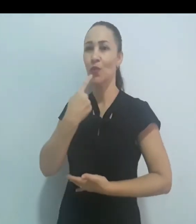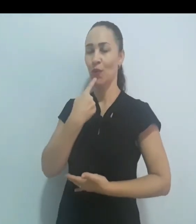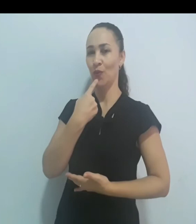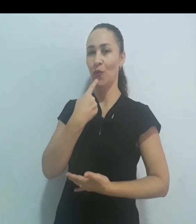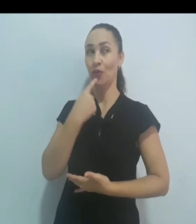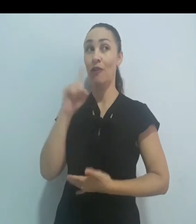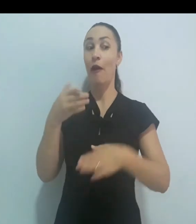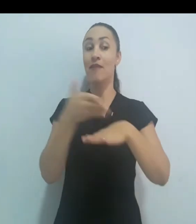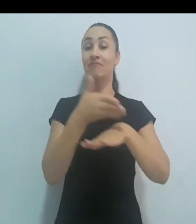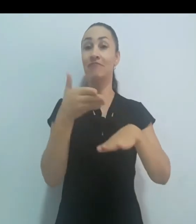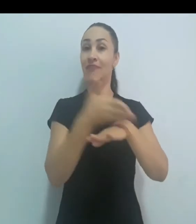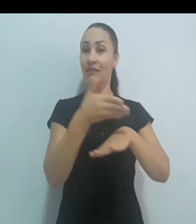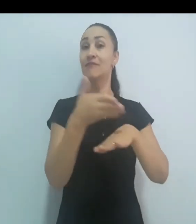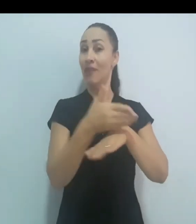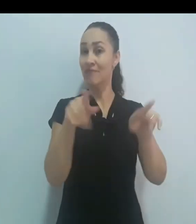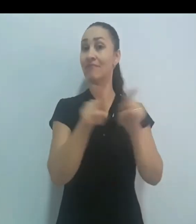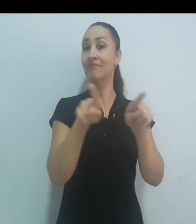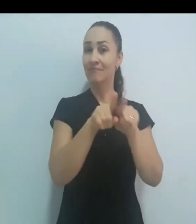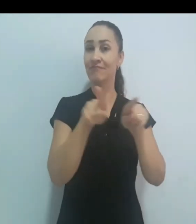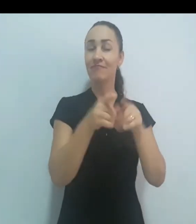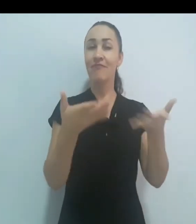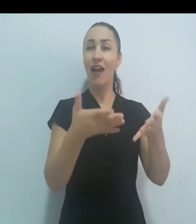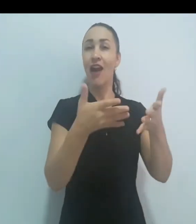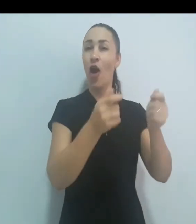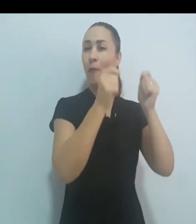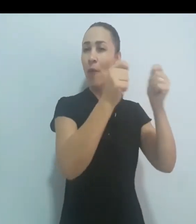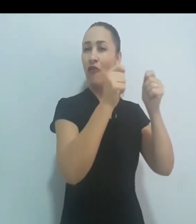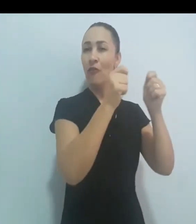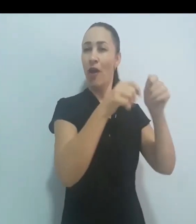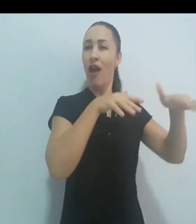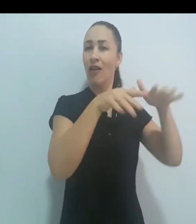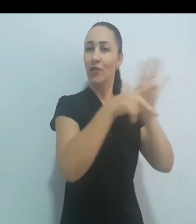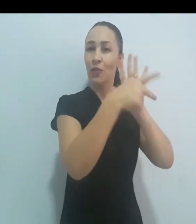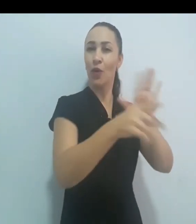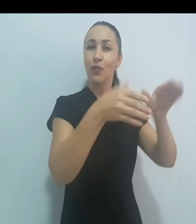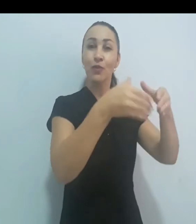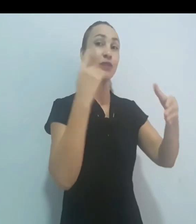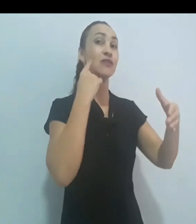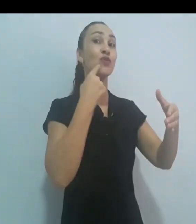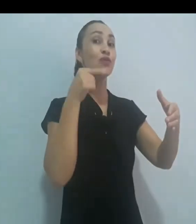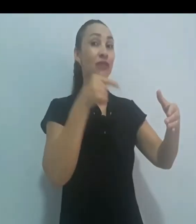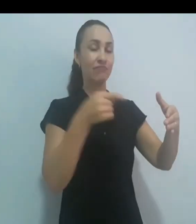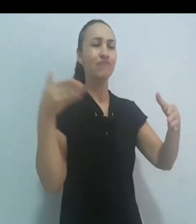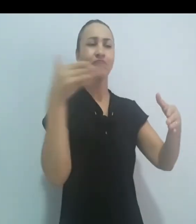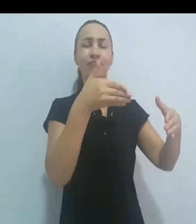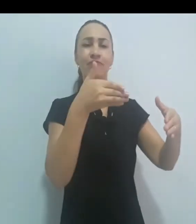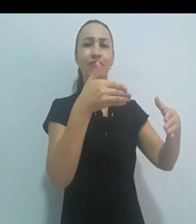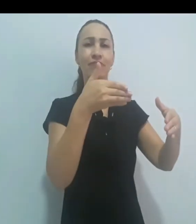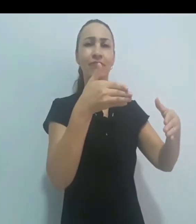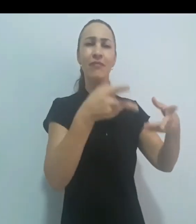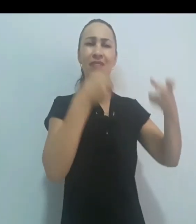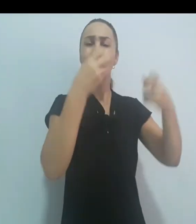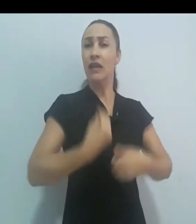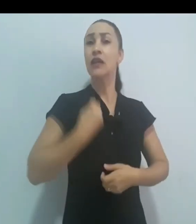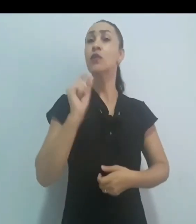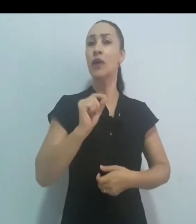cultura surda, né, a frequentar de uma certa forma movimentos da comunidade surda, é que existe,